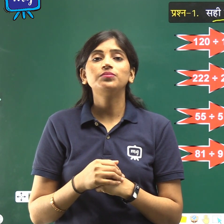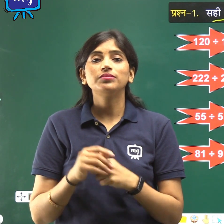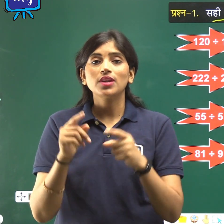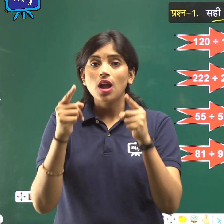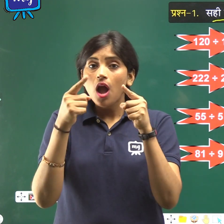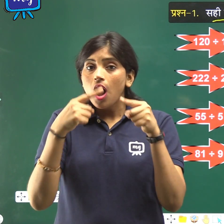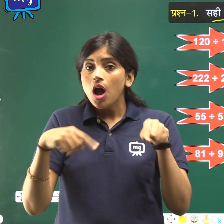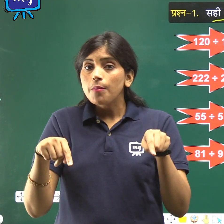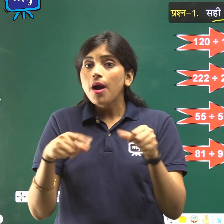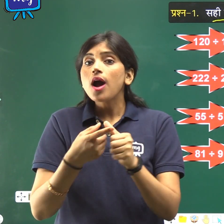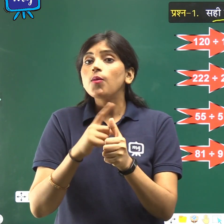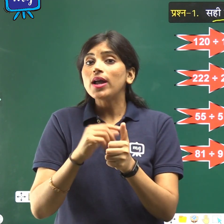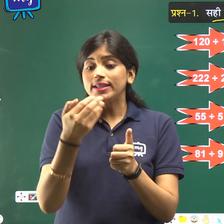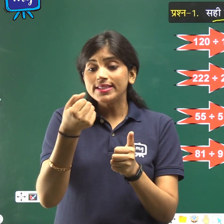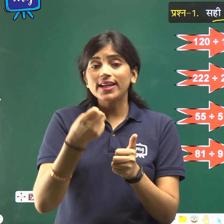भाग वाली संख्या।